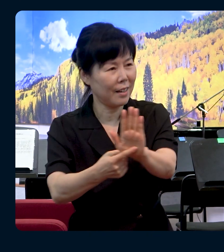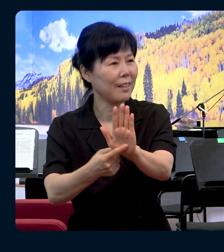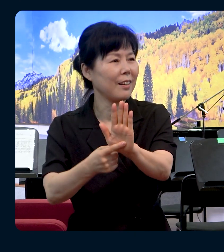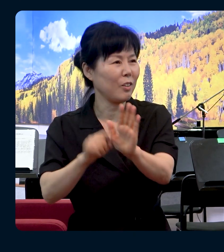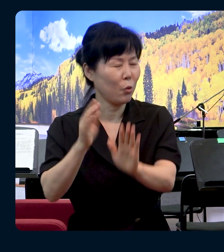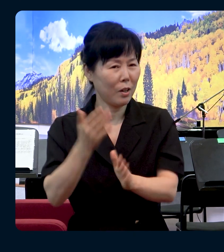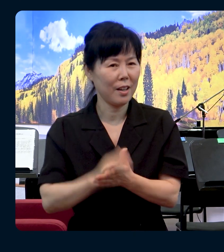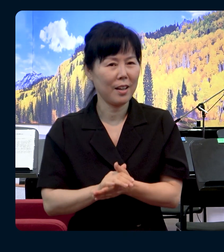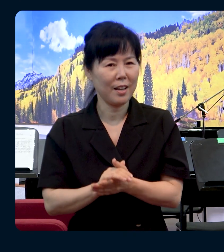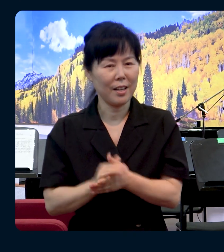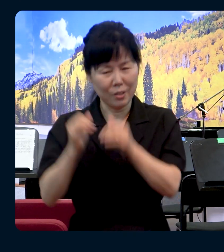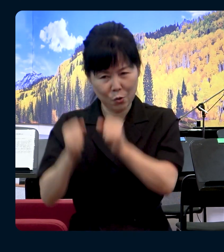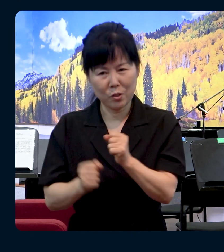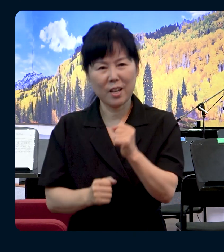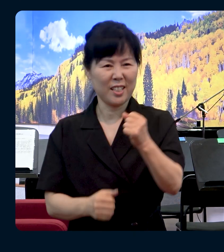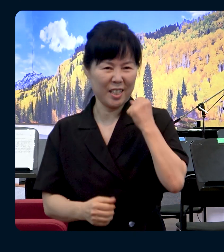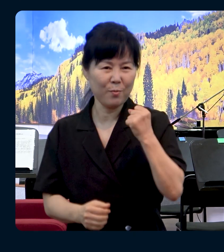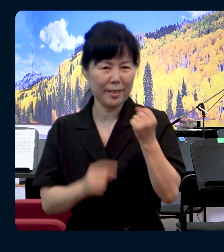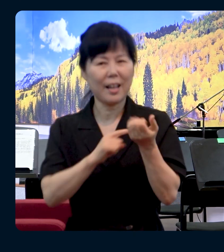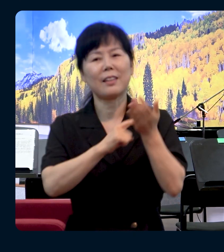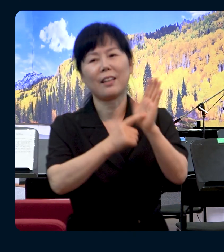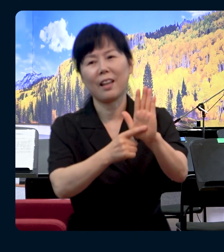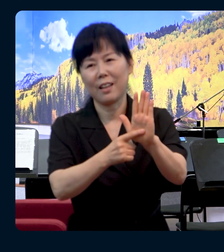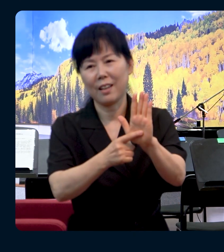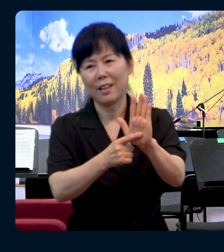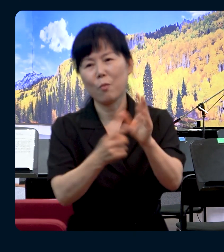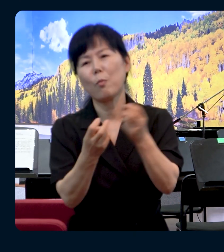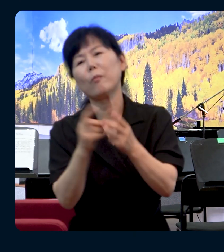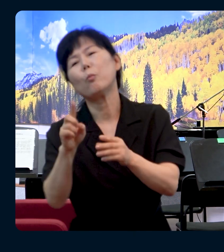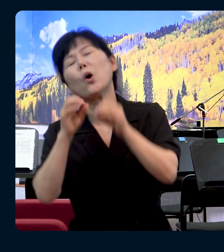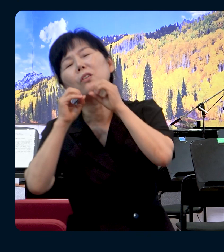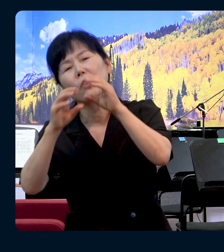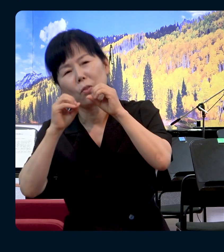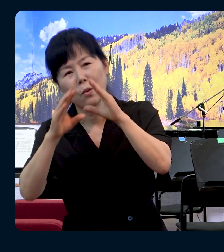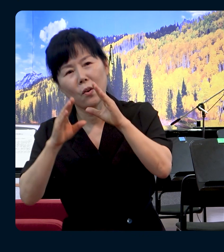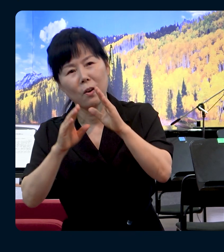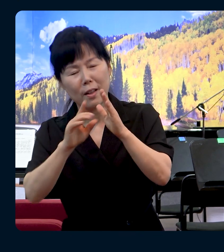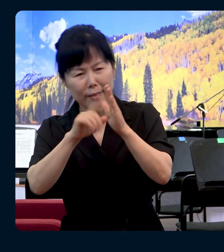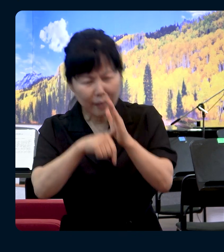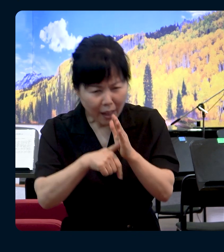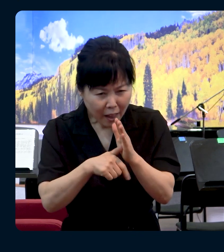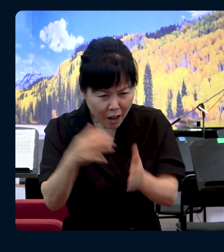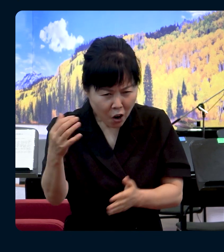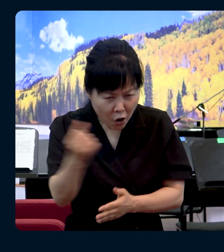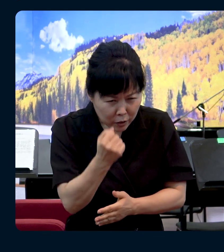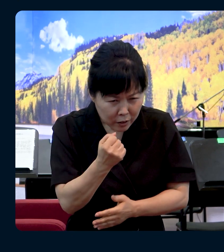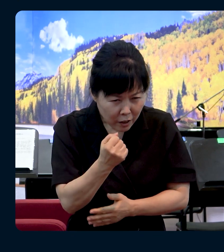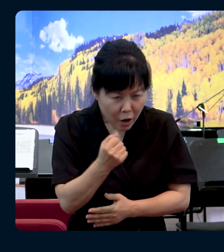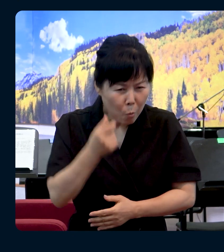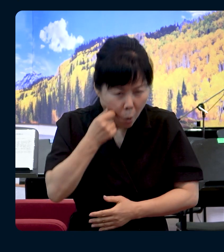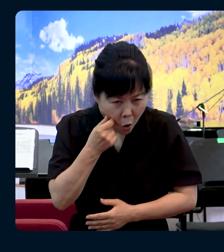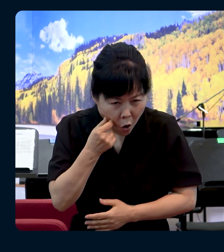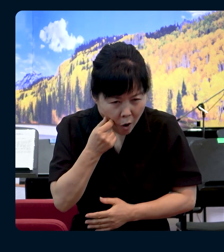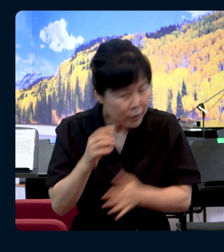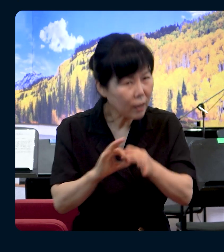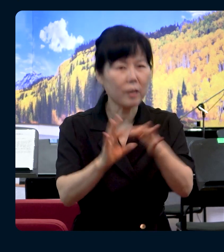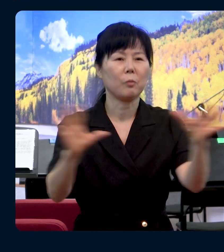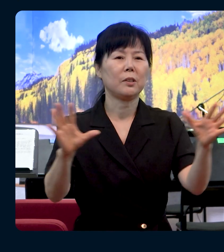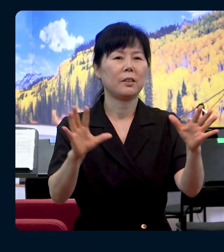힘이 나가는 것이 바로 전도하는 거예요. 그래서 때를 얻든지 못 얻든지 전도하십시오, 이 말을.